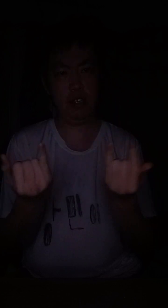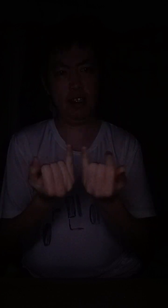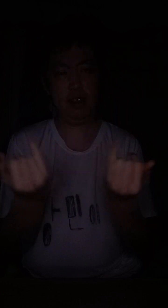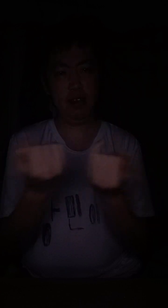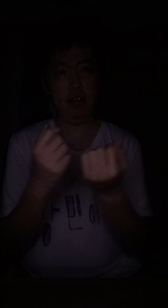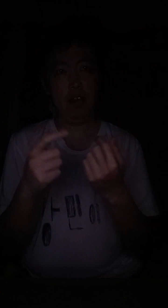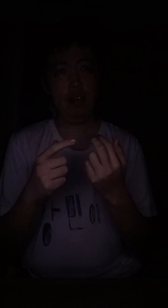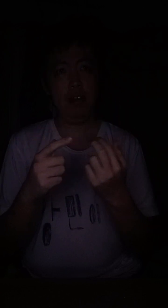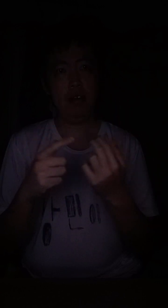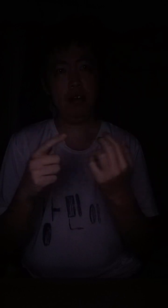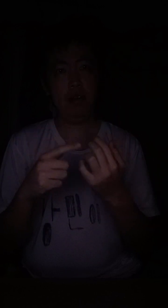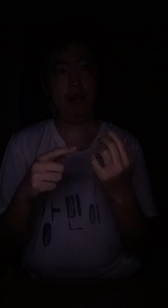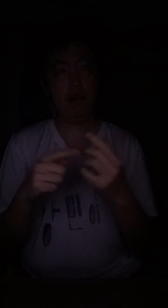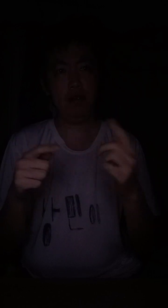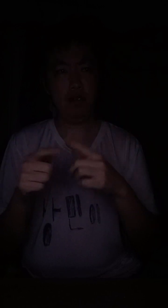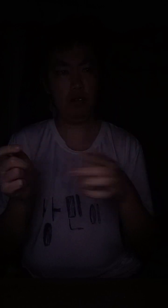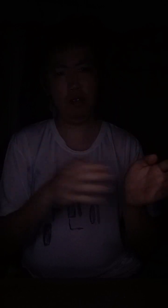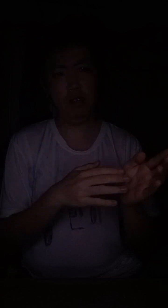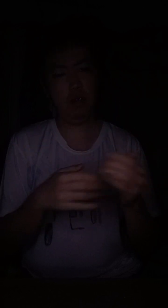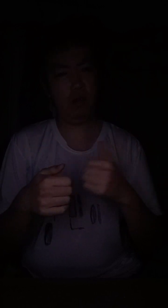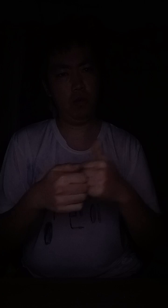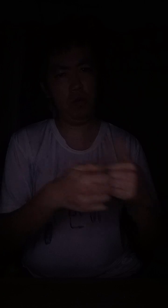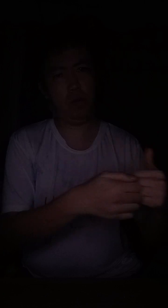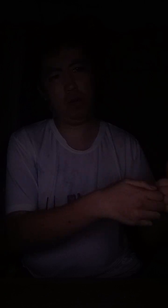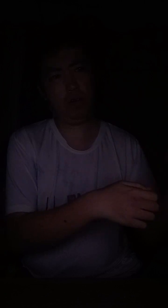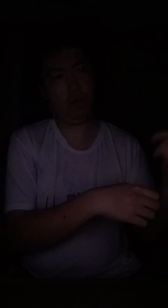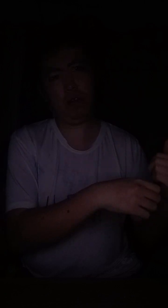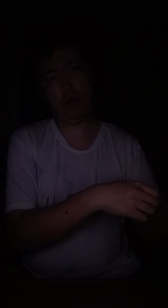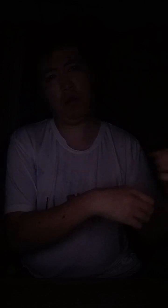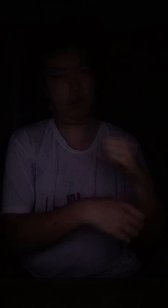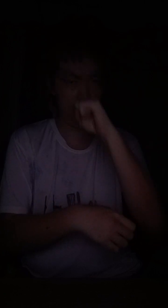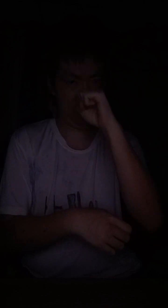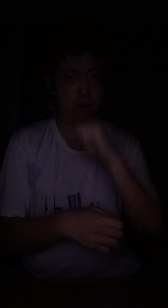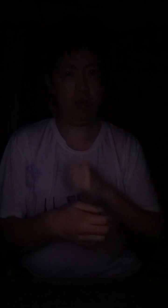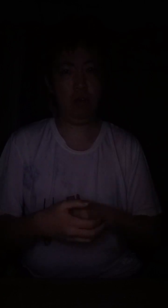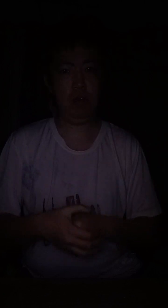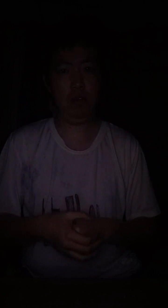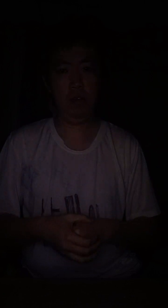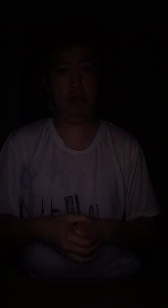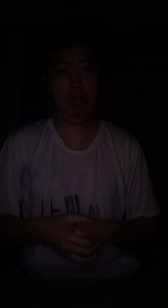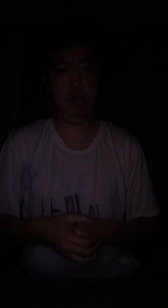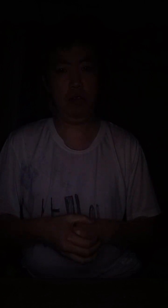분이 있다면은 옆에 사람들한테 도움을 청했으면 좋겠어요.